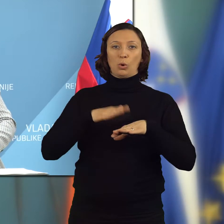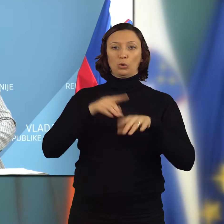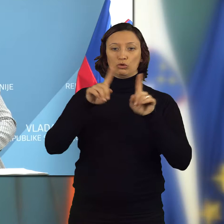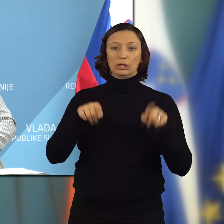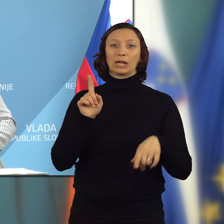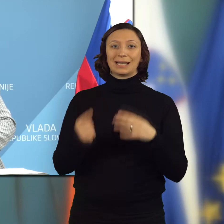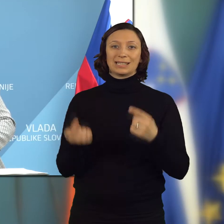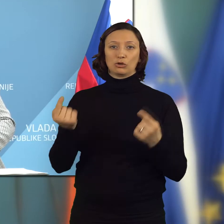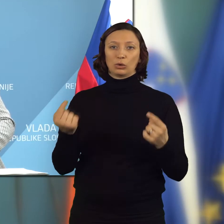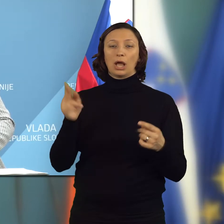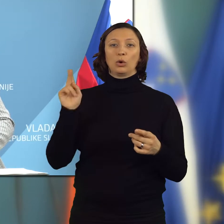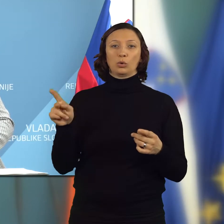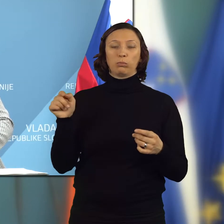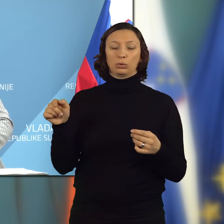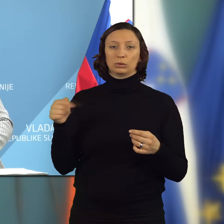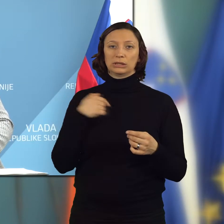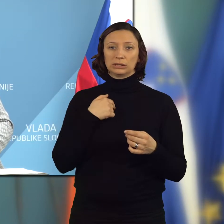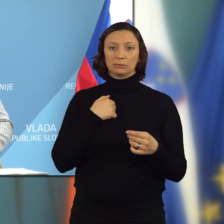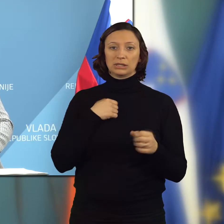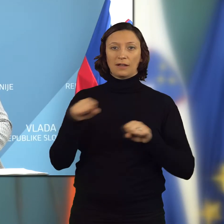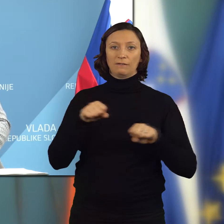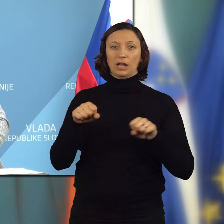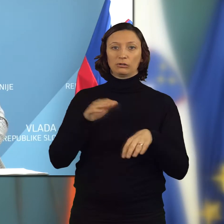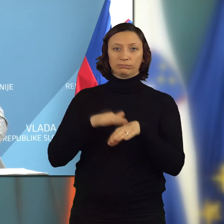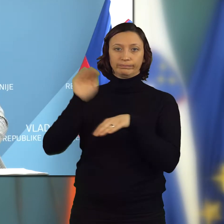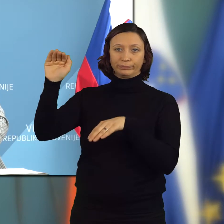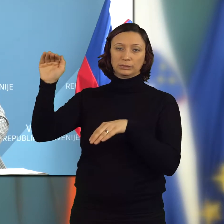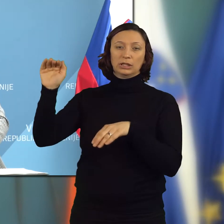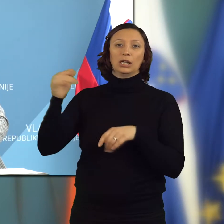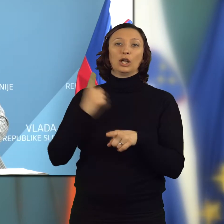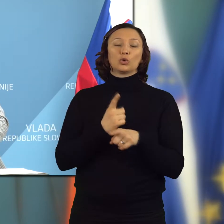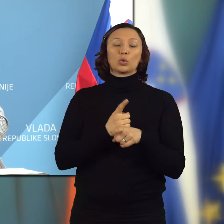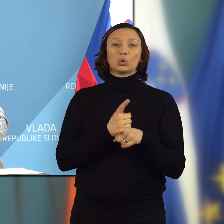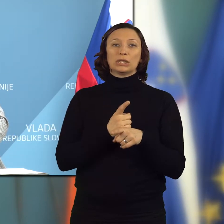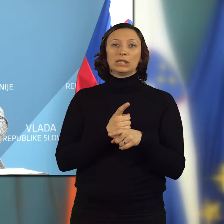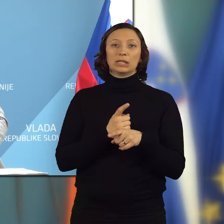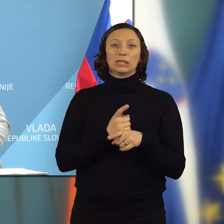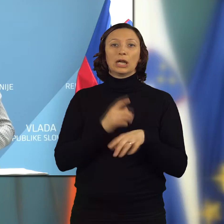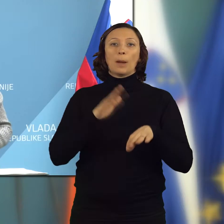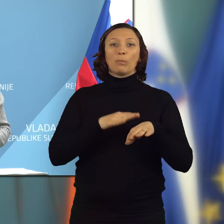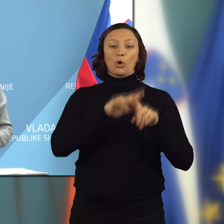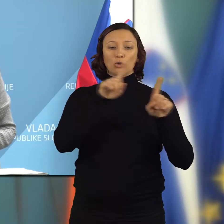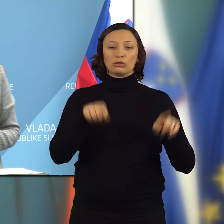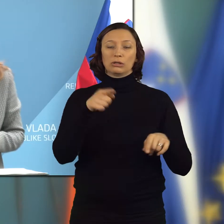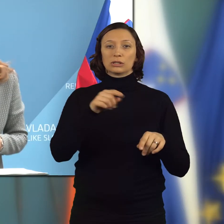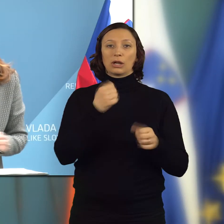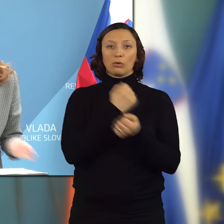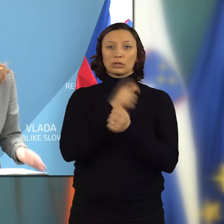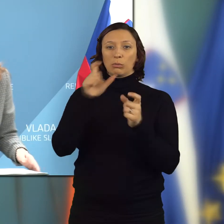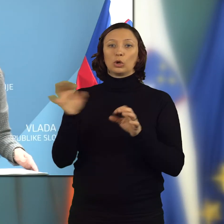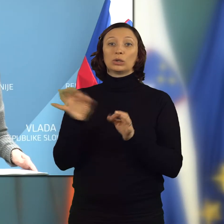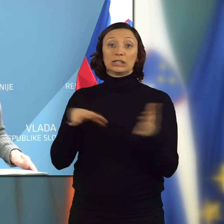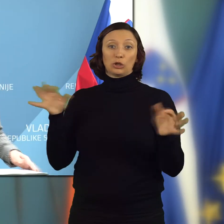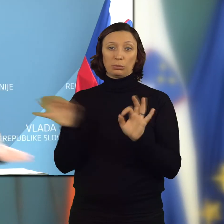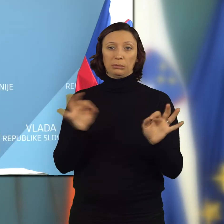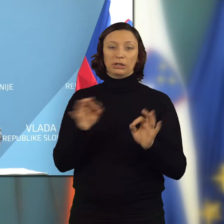prejetju poročila, kaj se je dogajalo v Kopru, sem vlado seznanila. Prav tako tudi z poročilom, ki so ga v